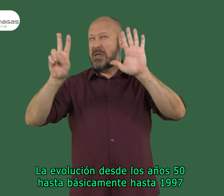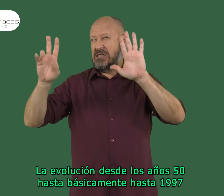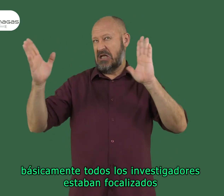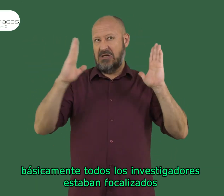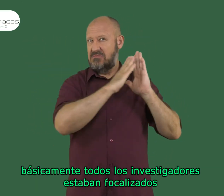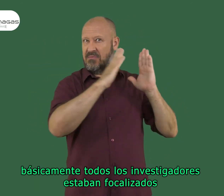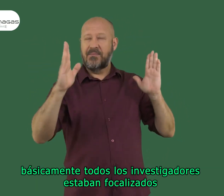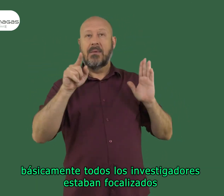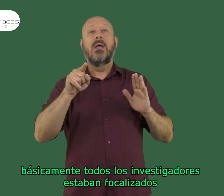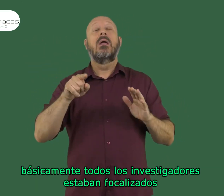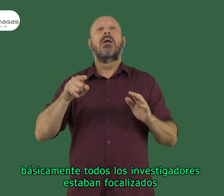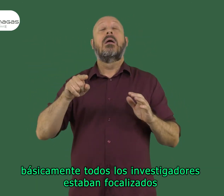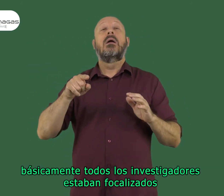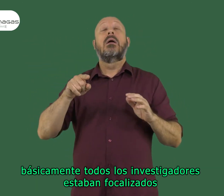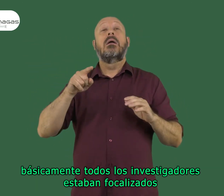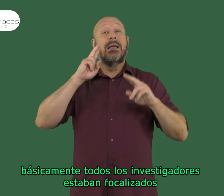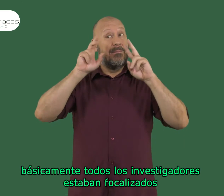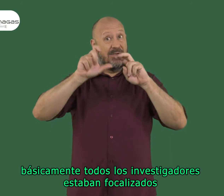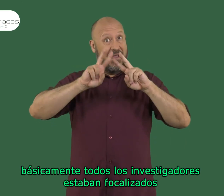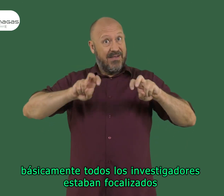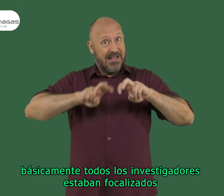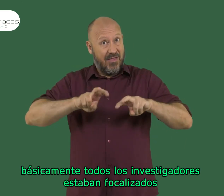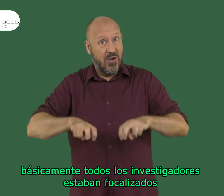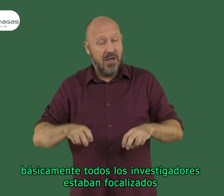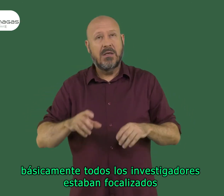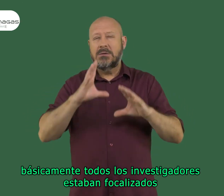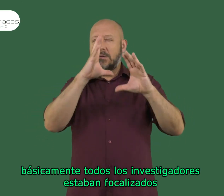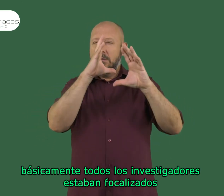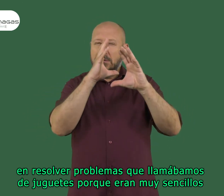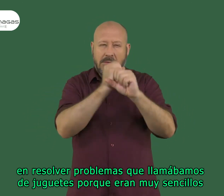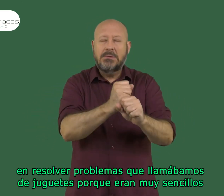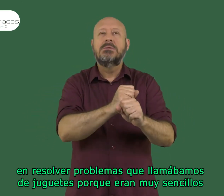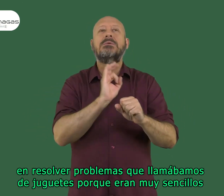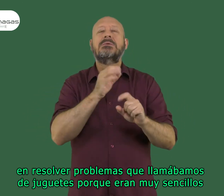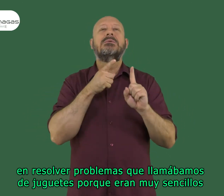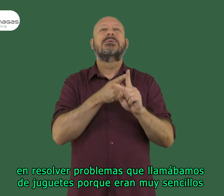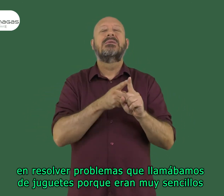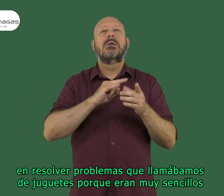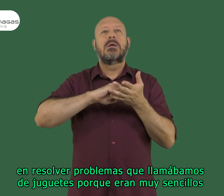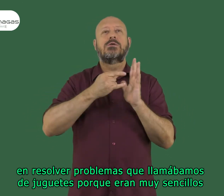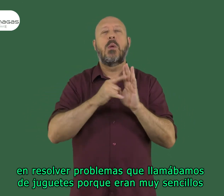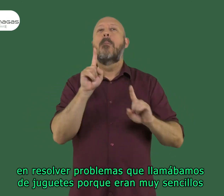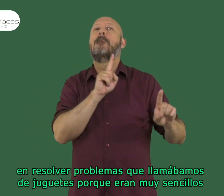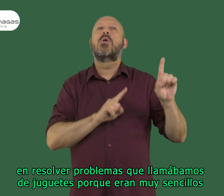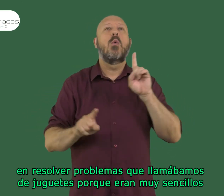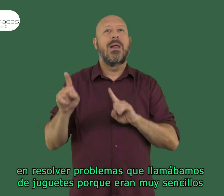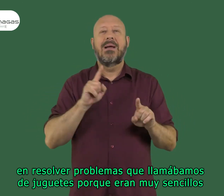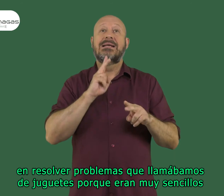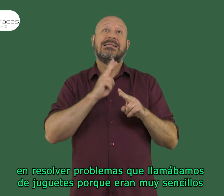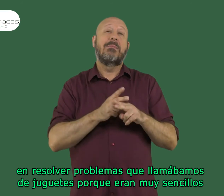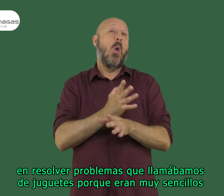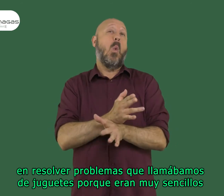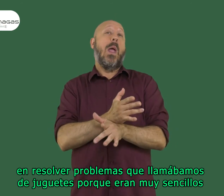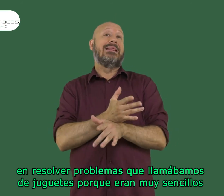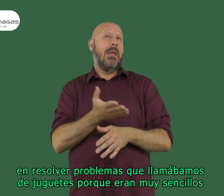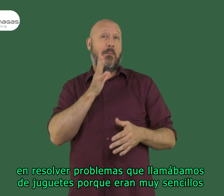1997, pues básicamente todos los investigadores estaban focalizados en resolver problemas que llamábamos